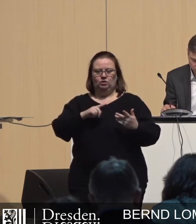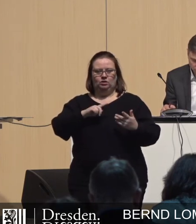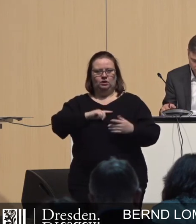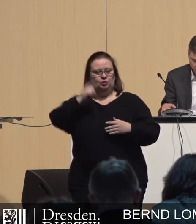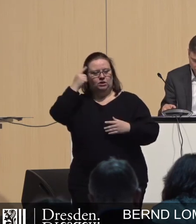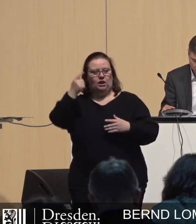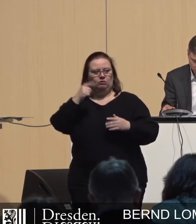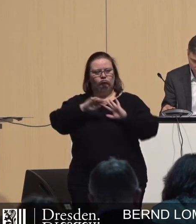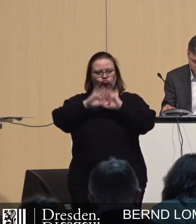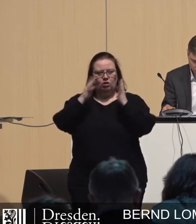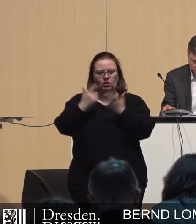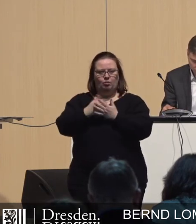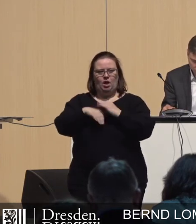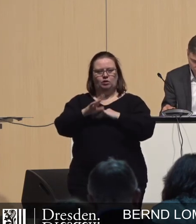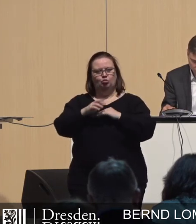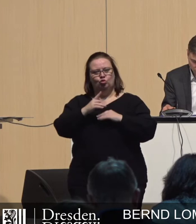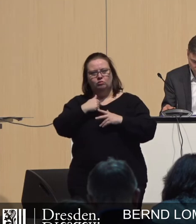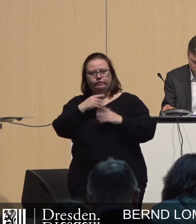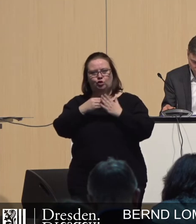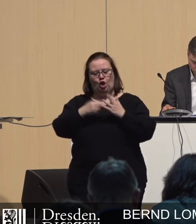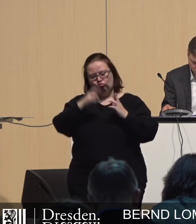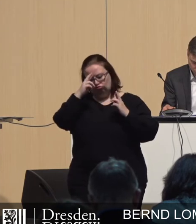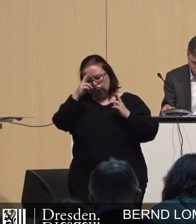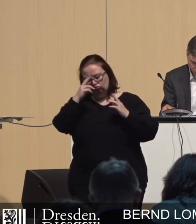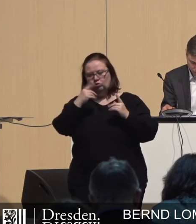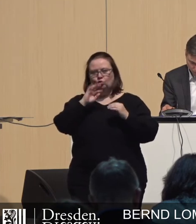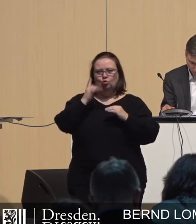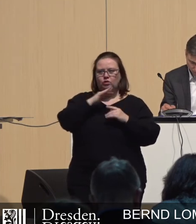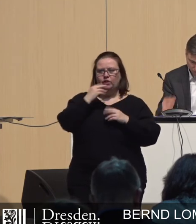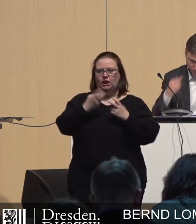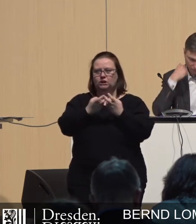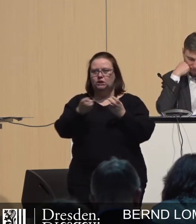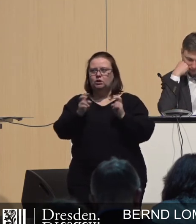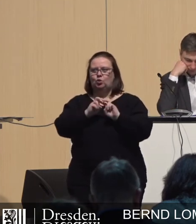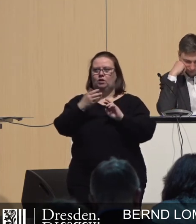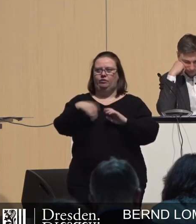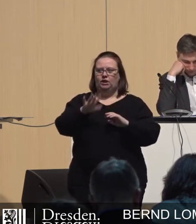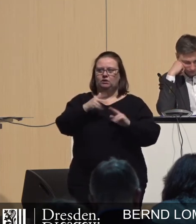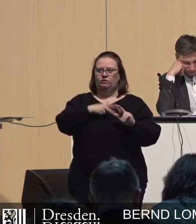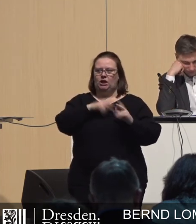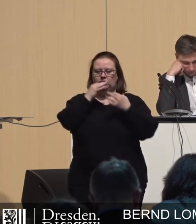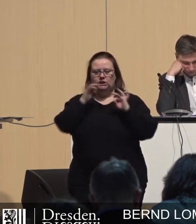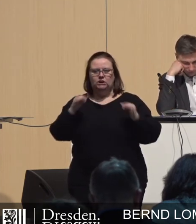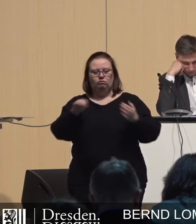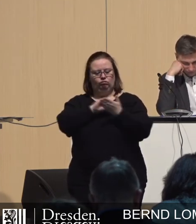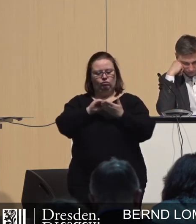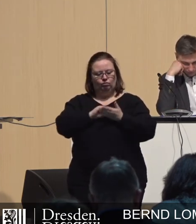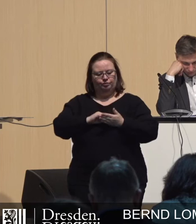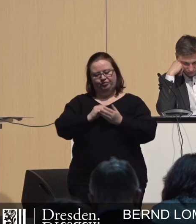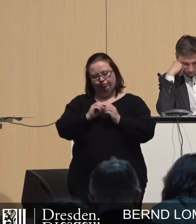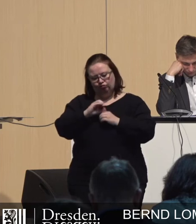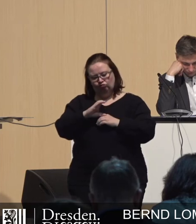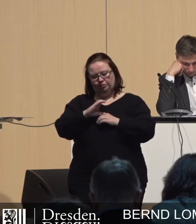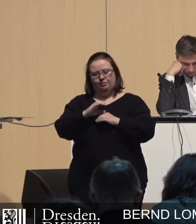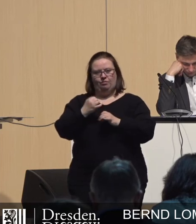der ganzen Gestaltung umsichtig gearbeitet worden ist. Und wir hatten viele Sitzungen gehabt, dieses wirklich anspruchsvolle Werk